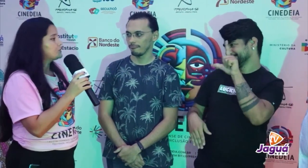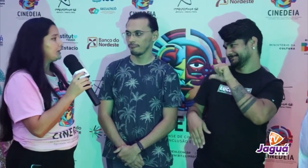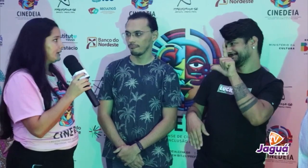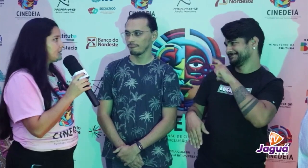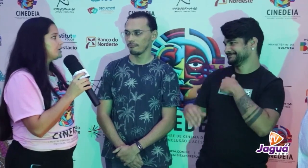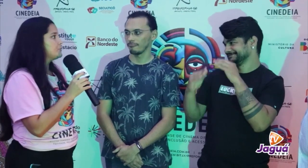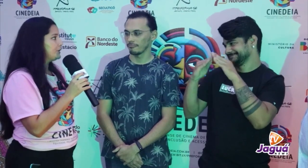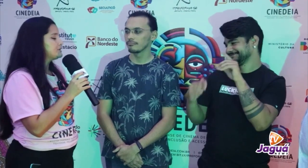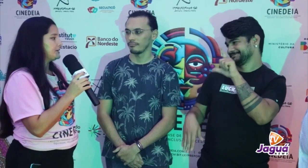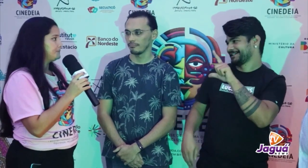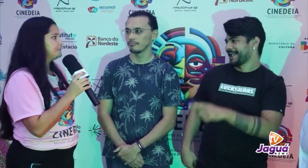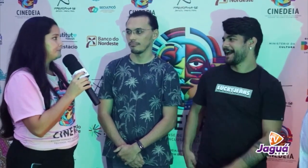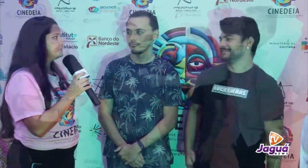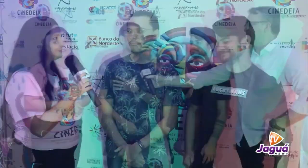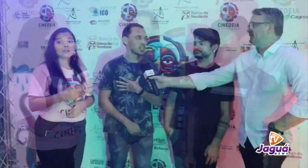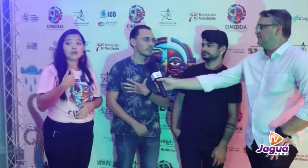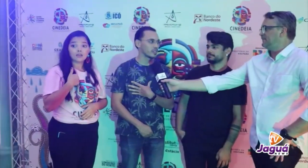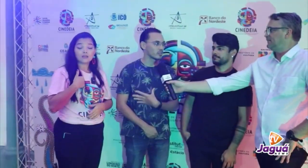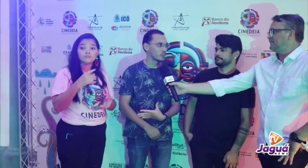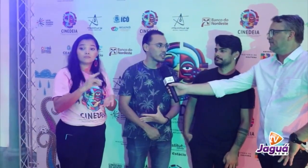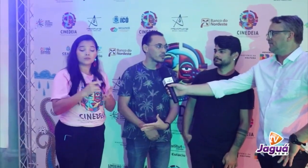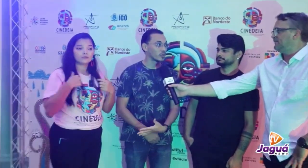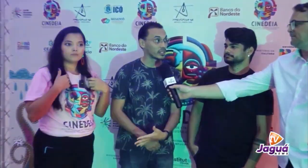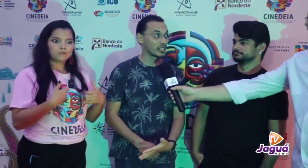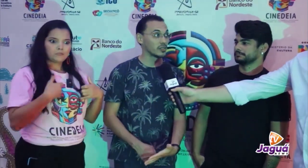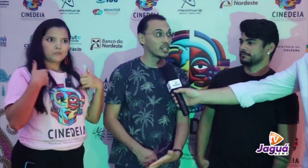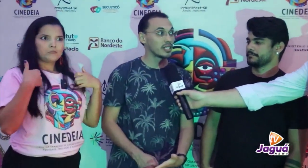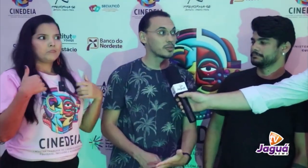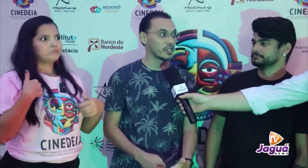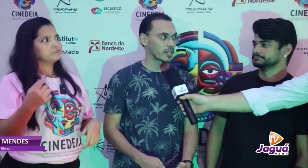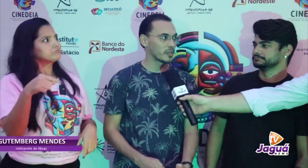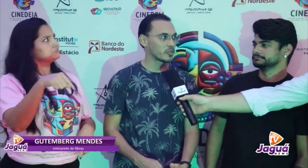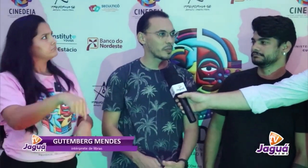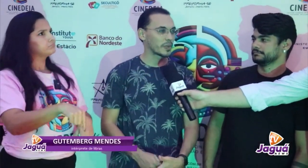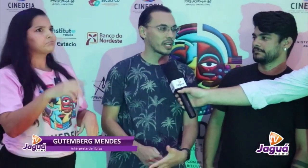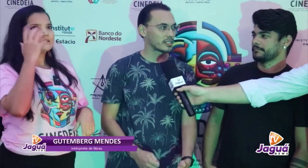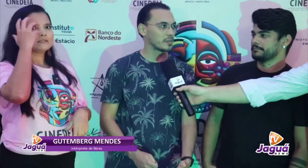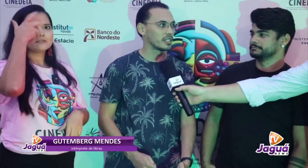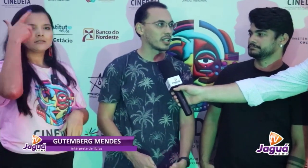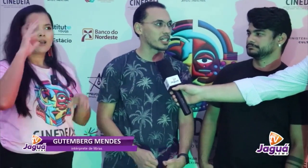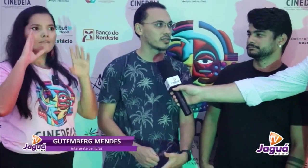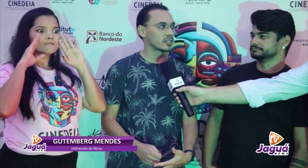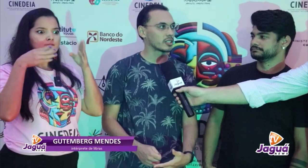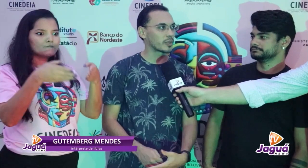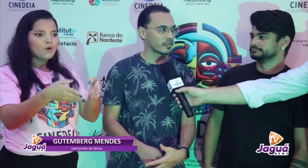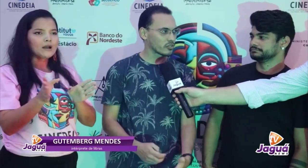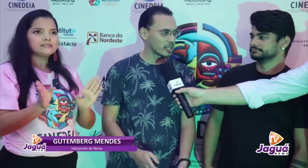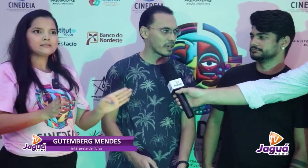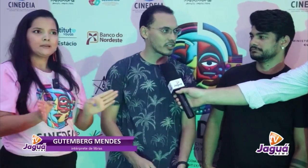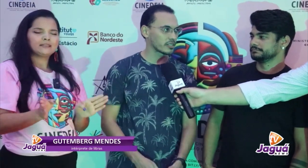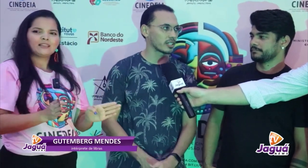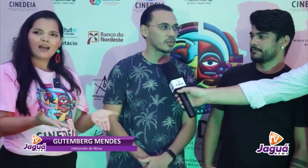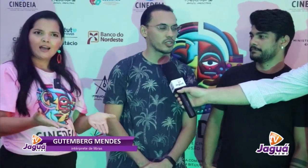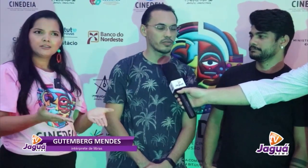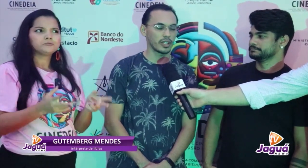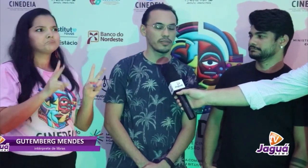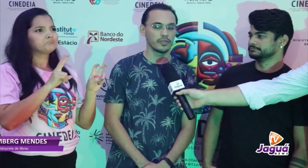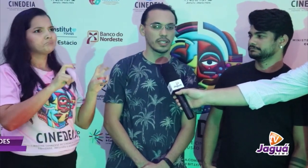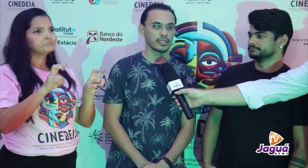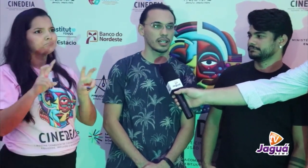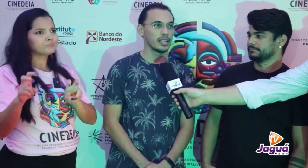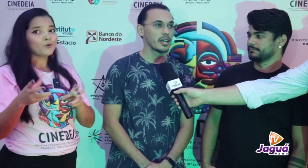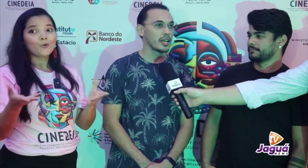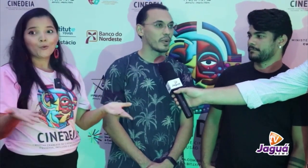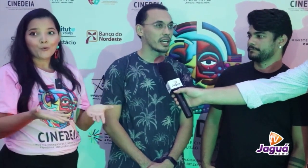Limoeiro? Eu sou daqui de Limoeiro, sim. Prestigiar um evento como esse, voltado especificamente para a acessibilidade, voltado para várias temáticas, né, como a gente